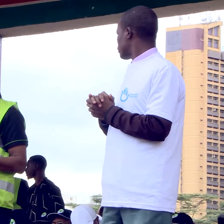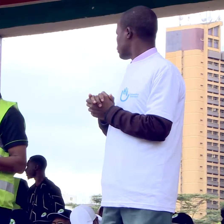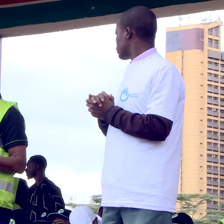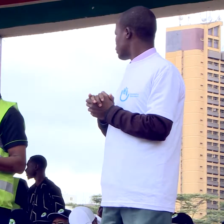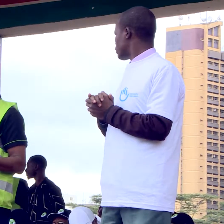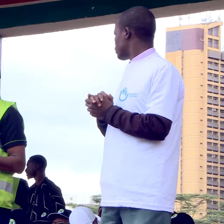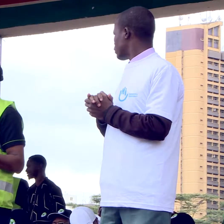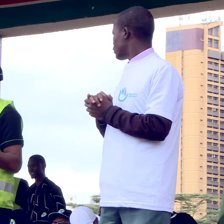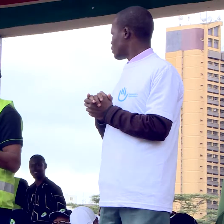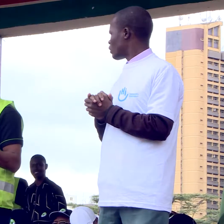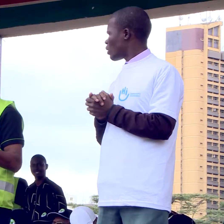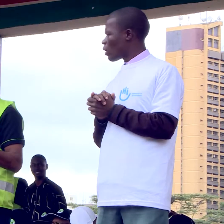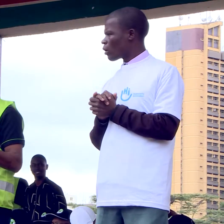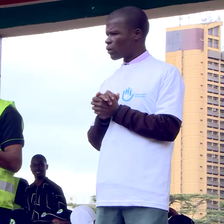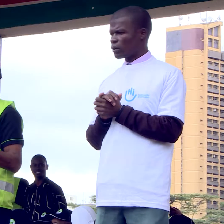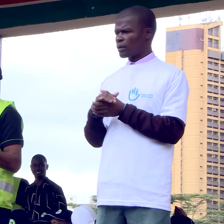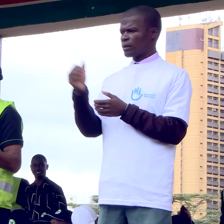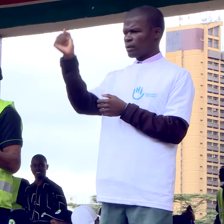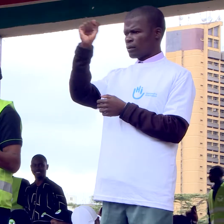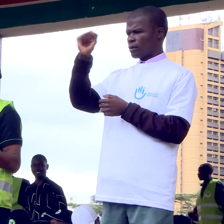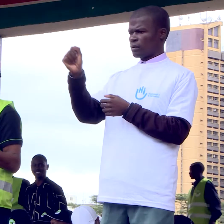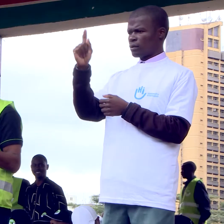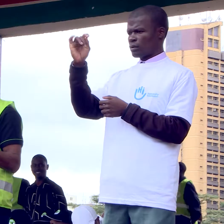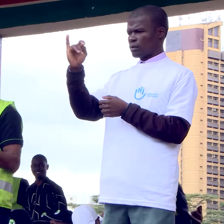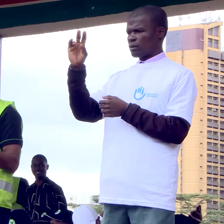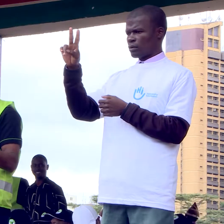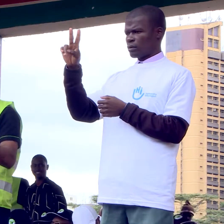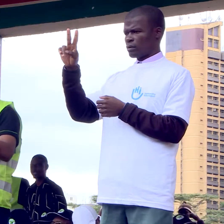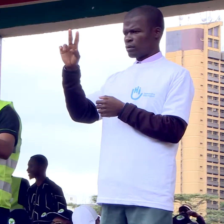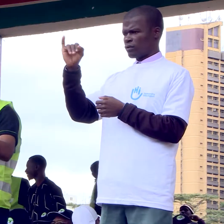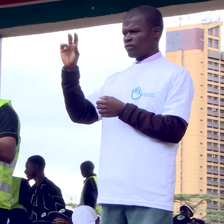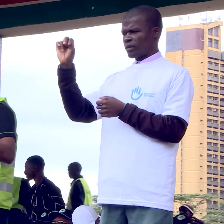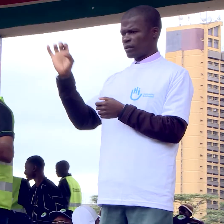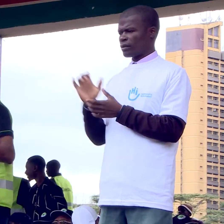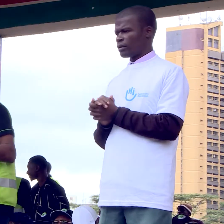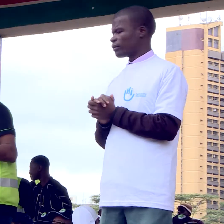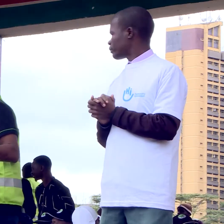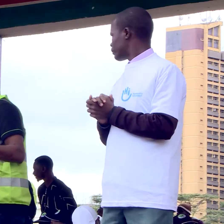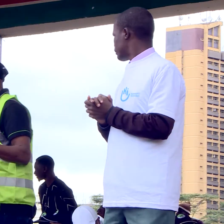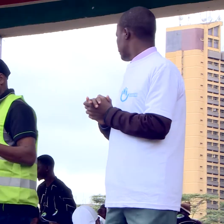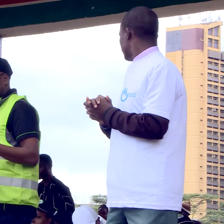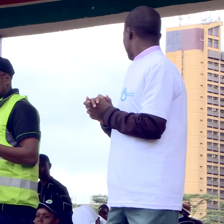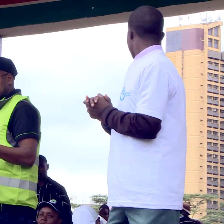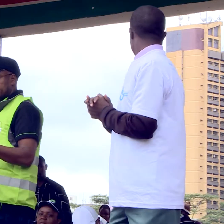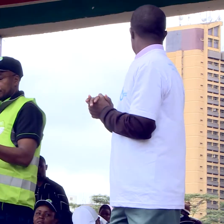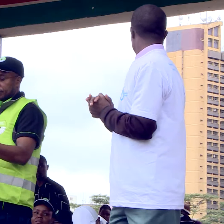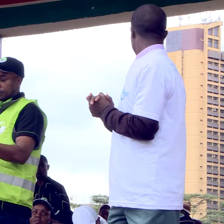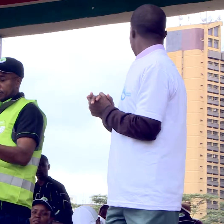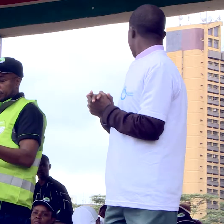Mr. Stephen Oko, to come and say something to us about annual voter education.